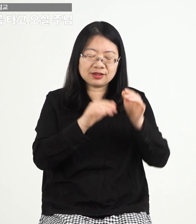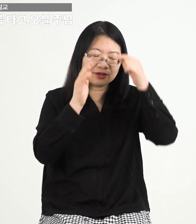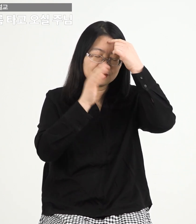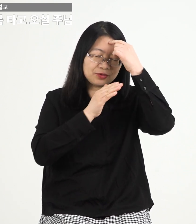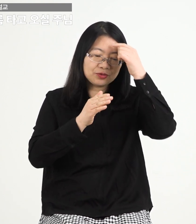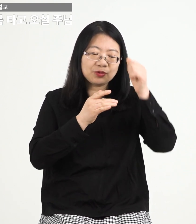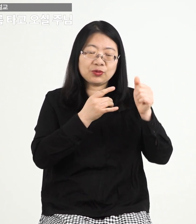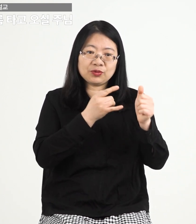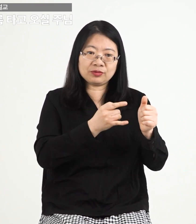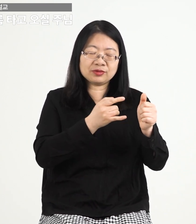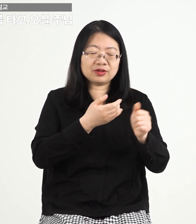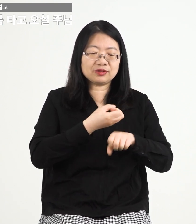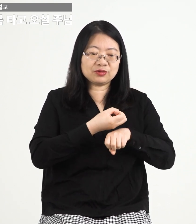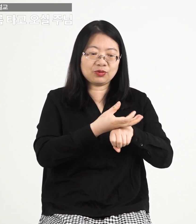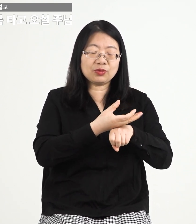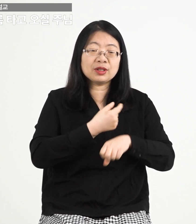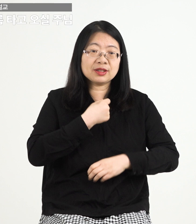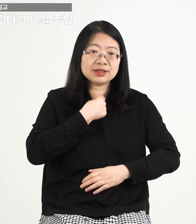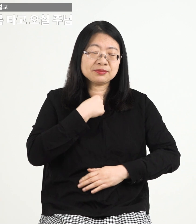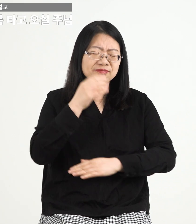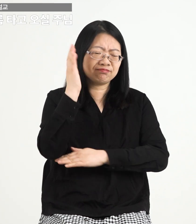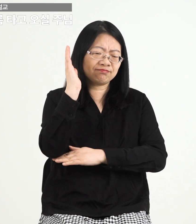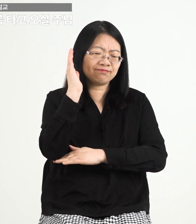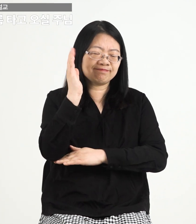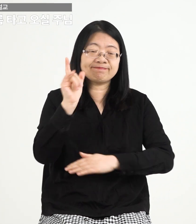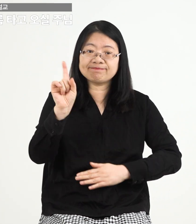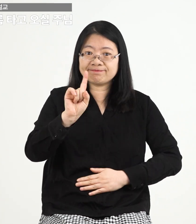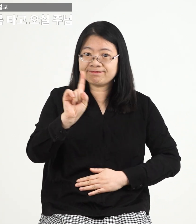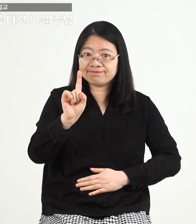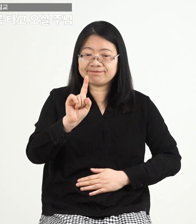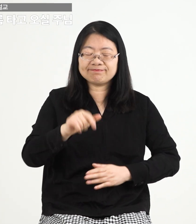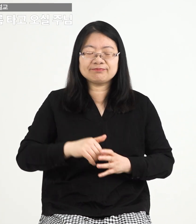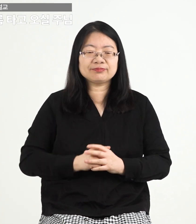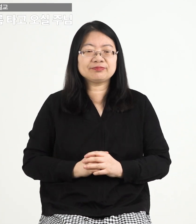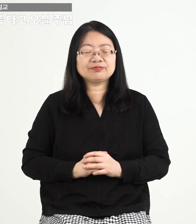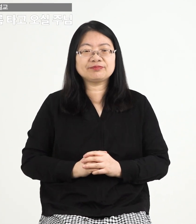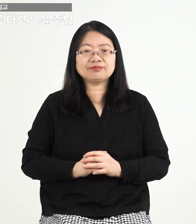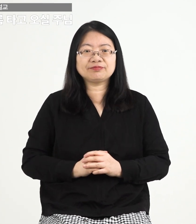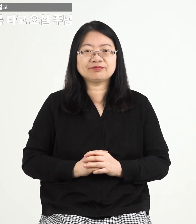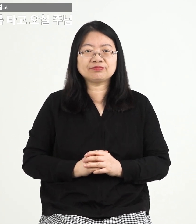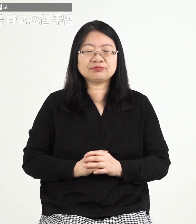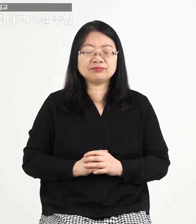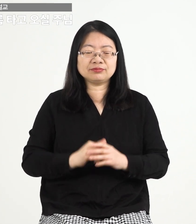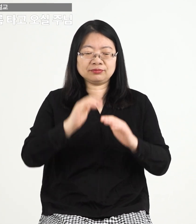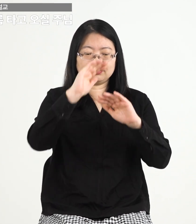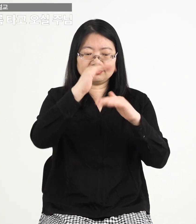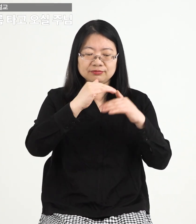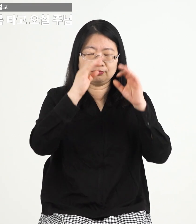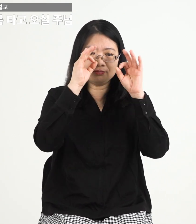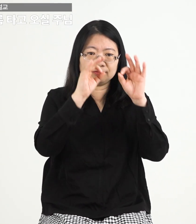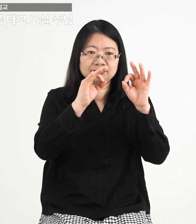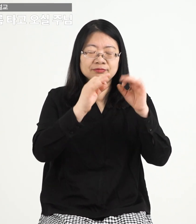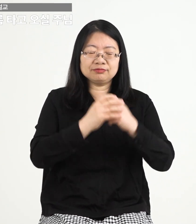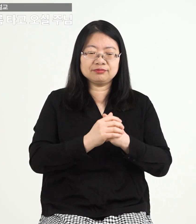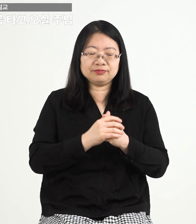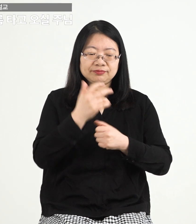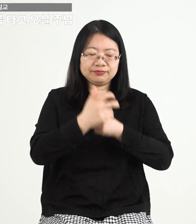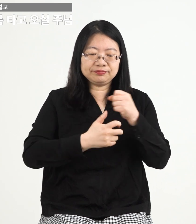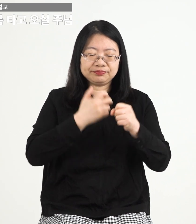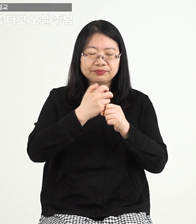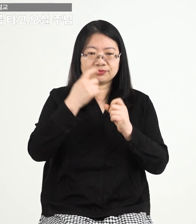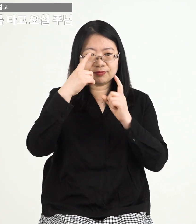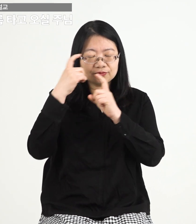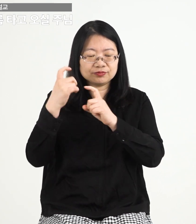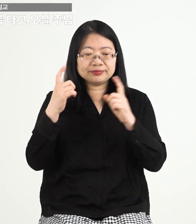성도들에게 하고 싶은 이야기가 뭐였길래, 그 내용을 보니까 70주년을 맞는